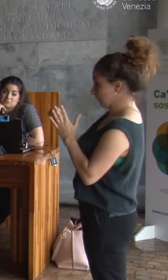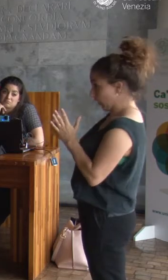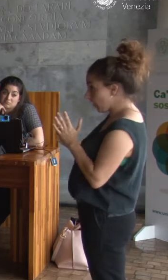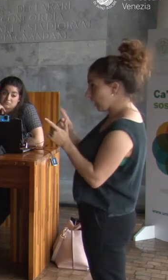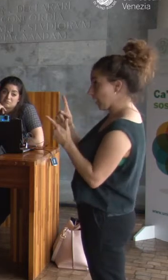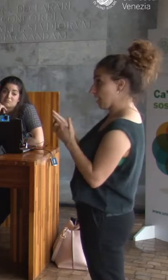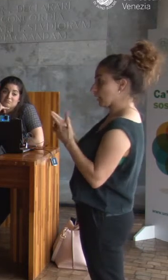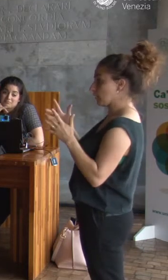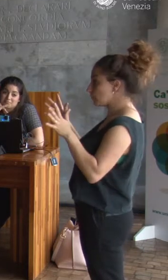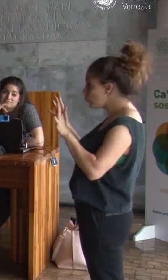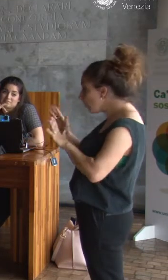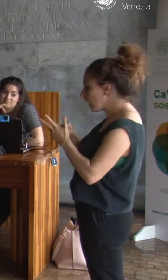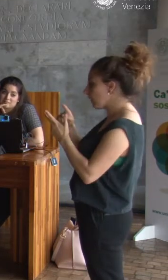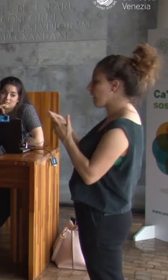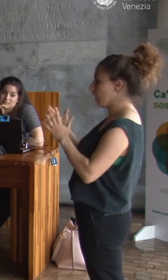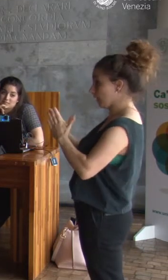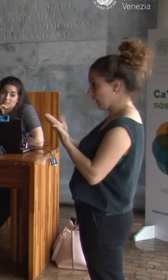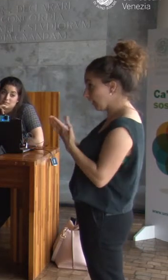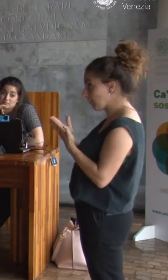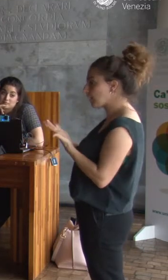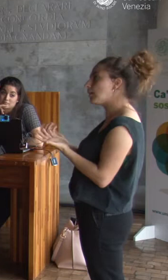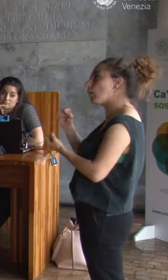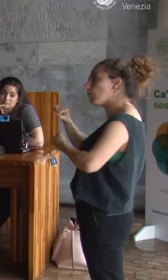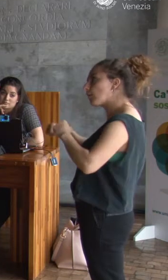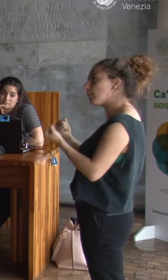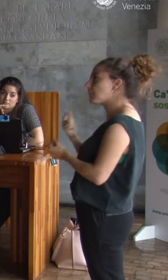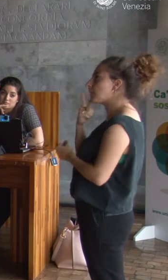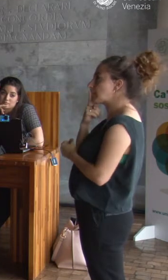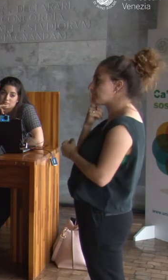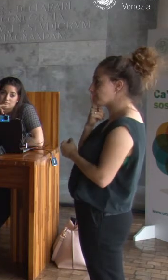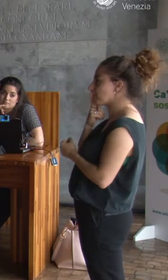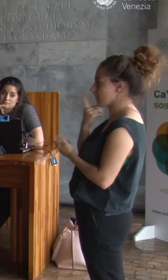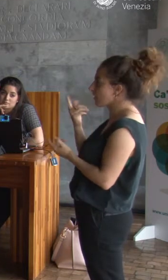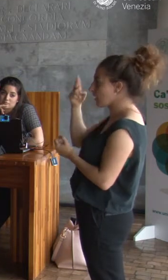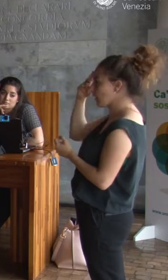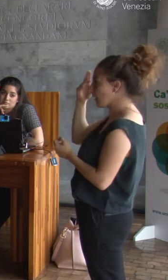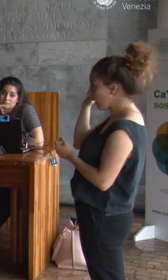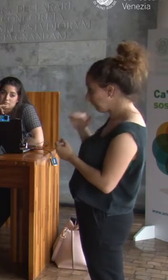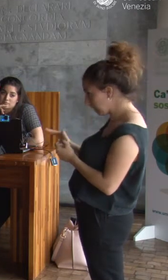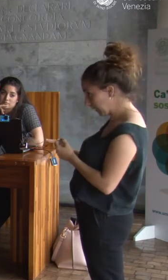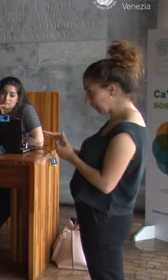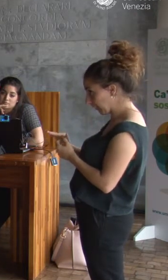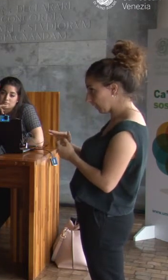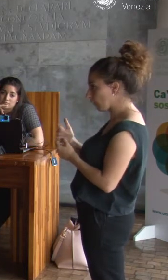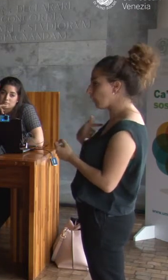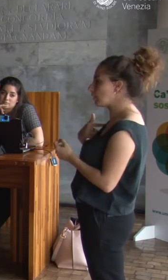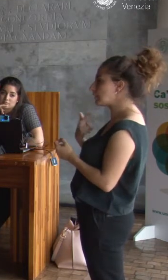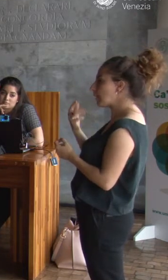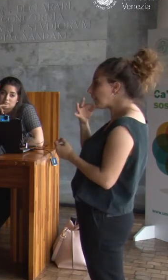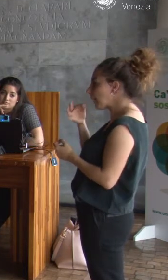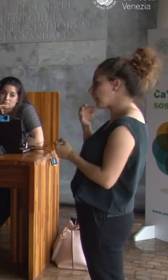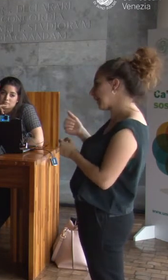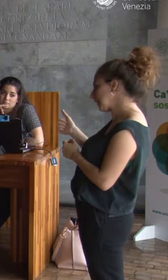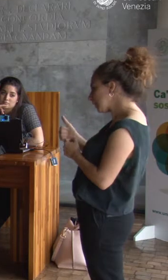per il cinema d'autore e per i libri. Comportamenti. Mi ricordo che fin da bambino tendevo a isolarmi e a